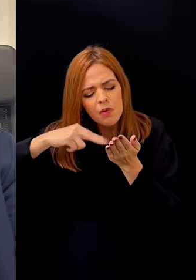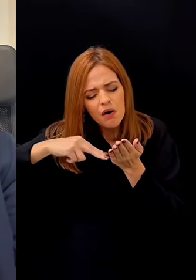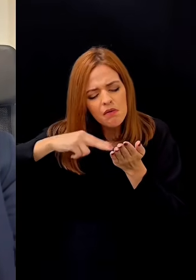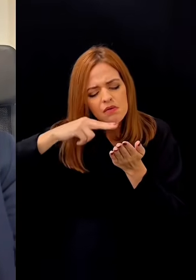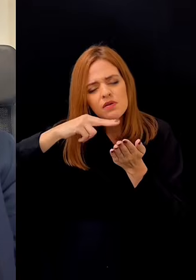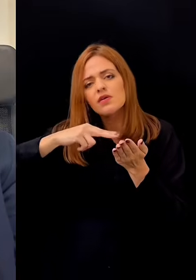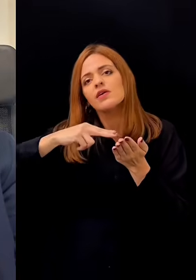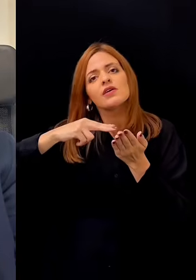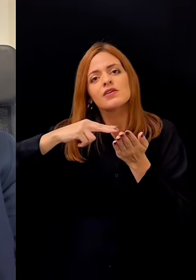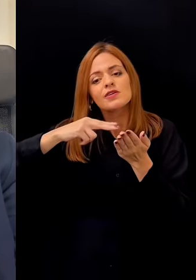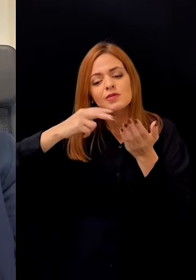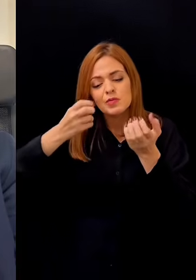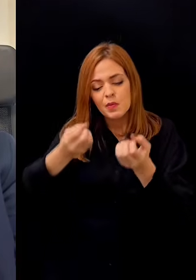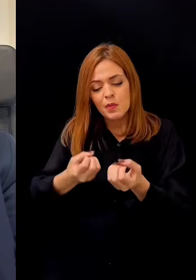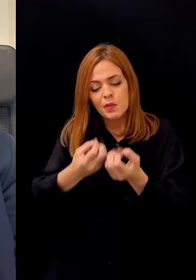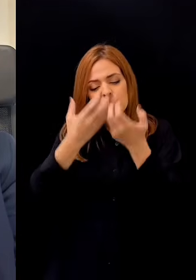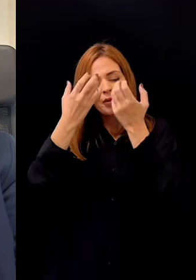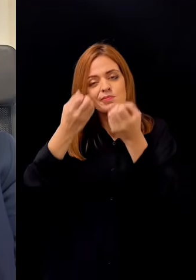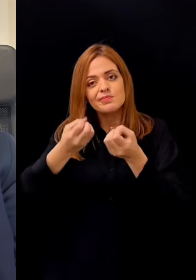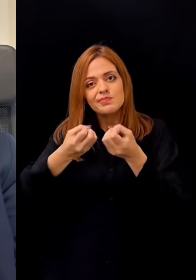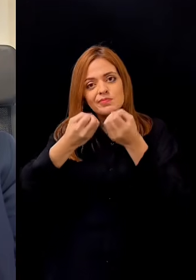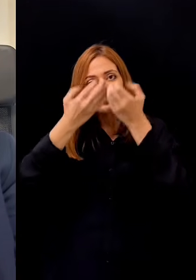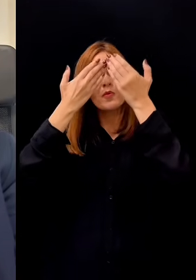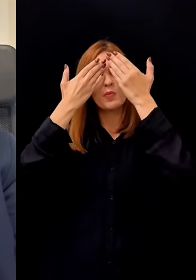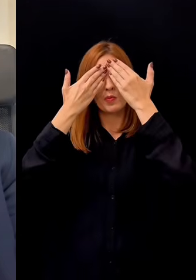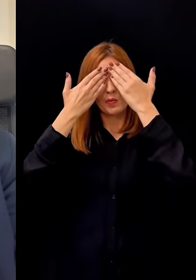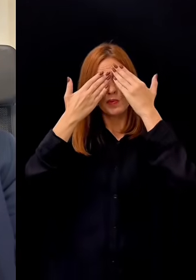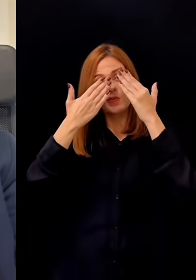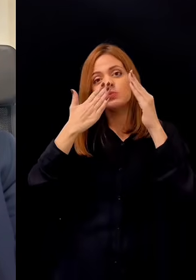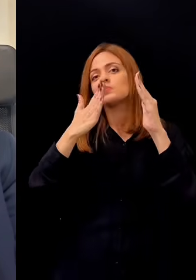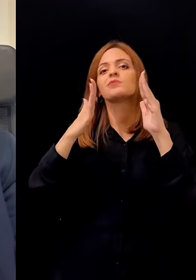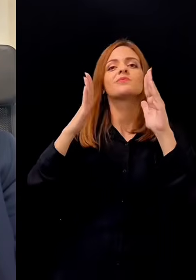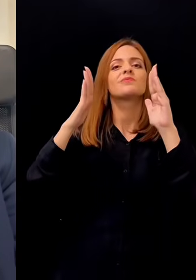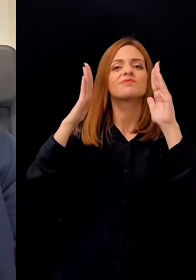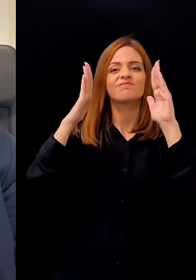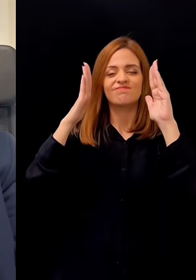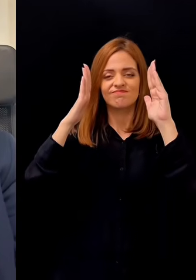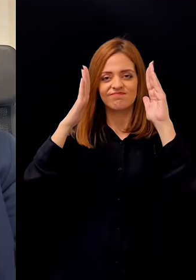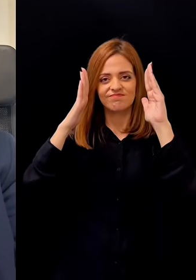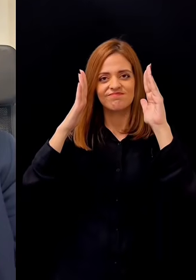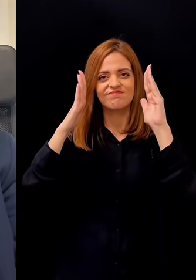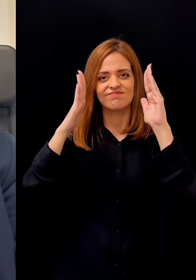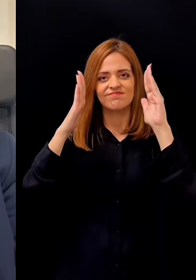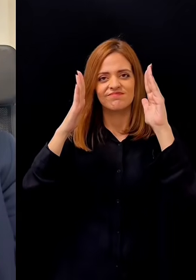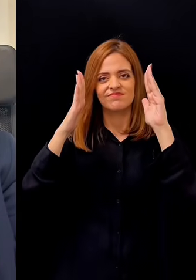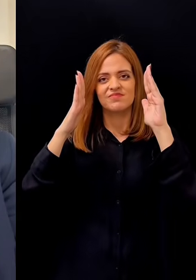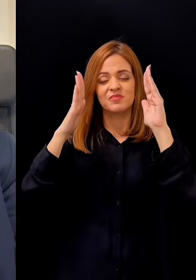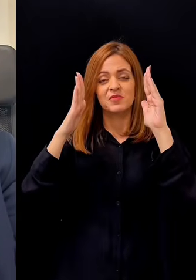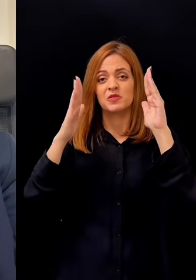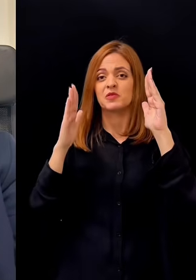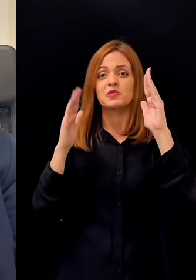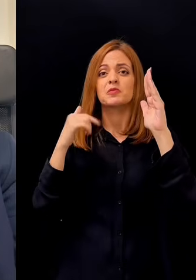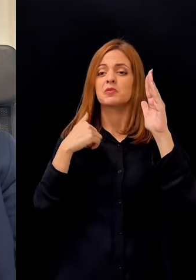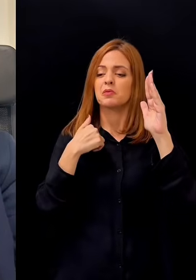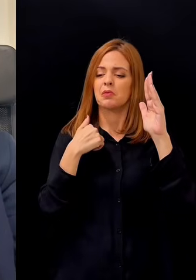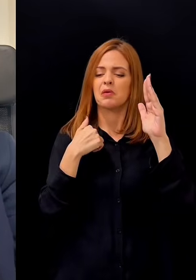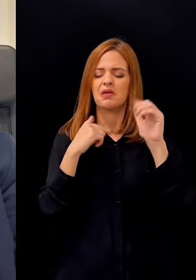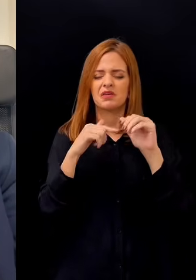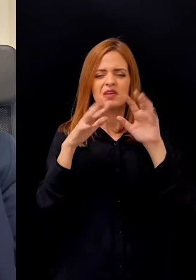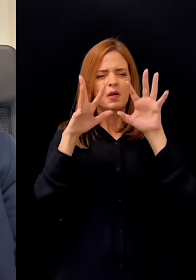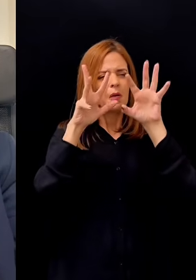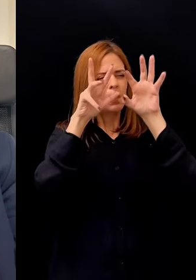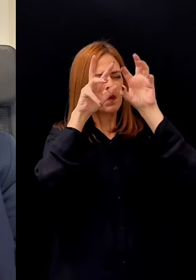é luz, é uma iluminação que nos faz sair